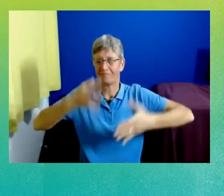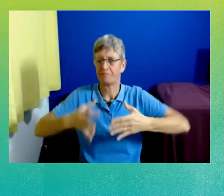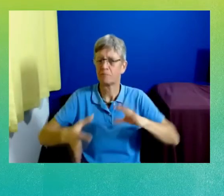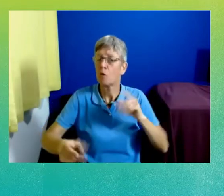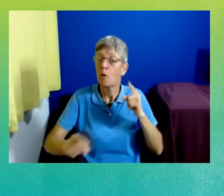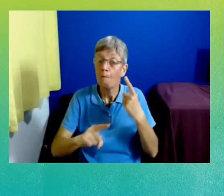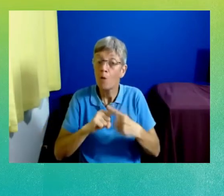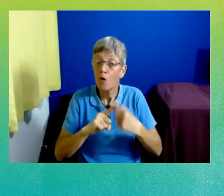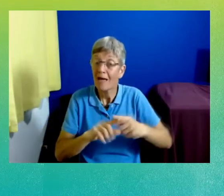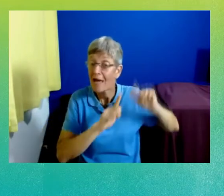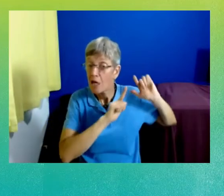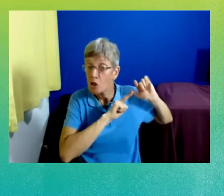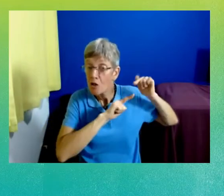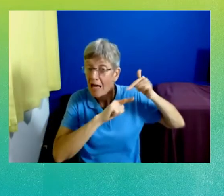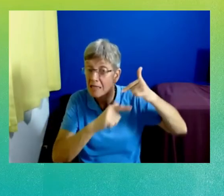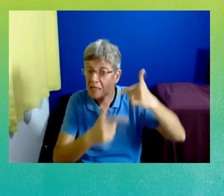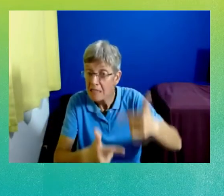ali